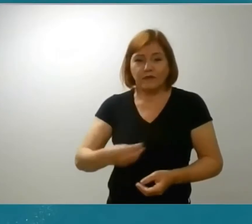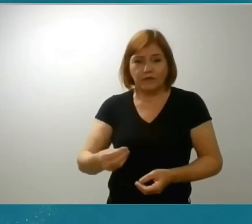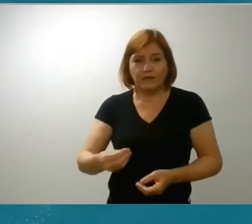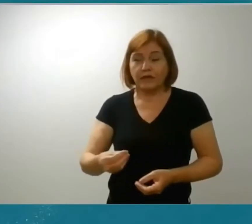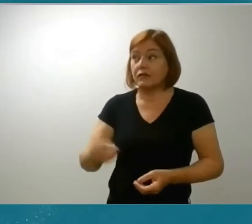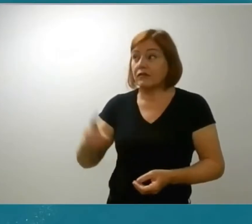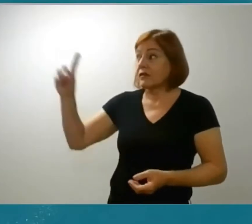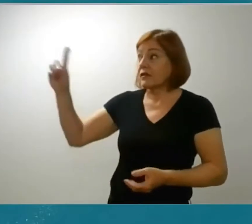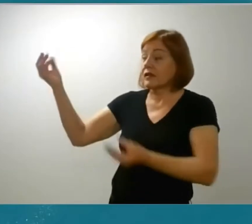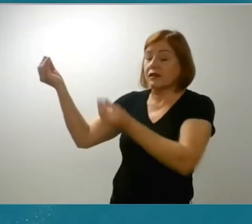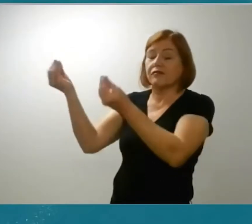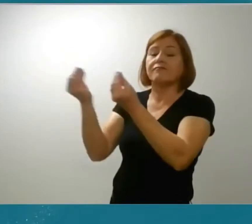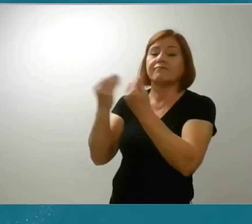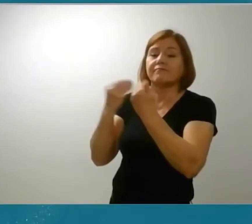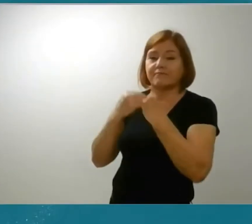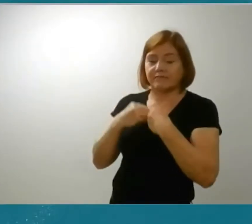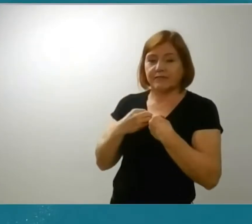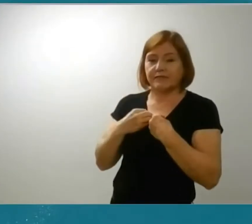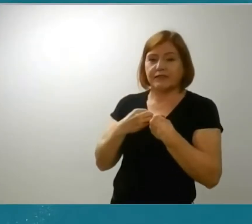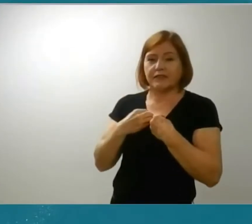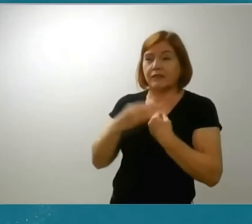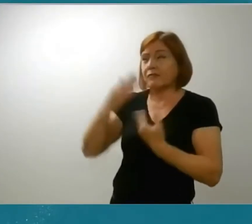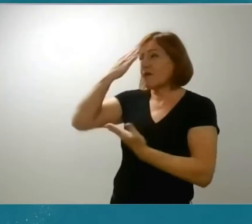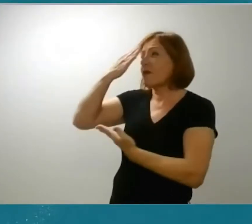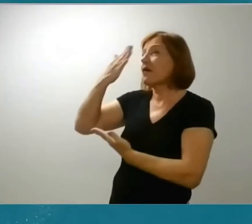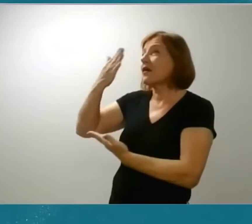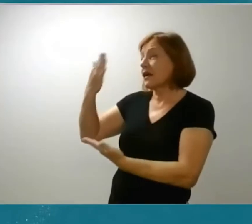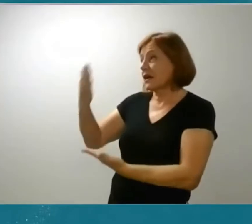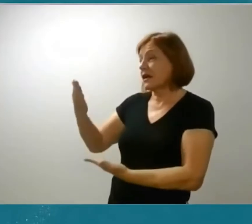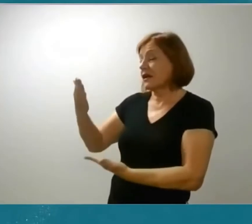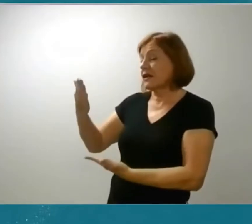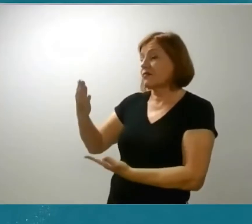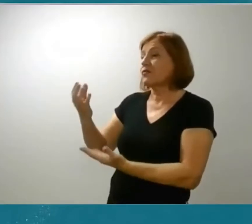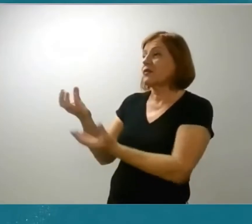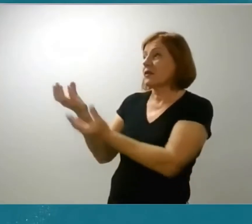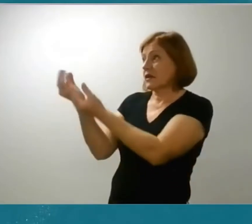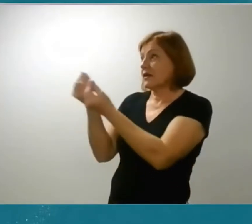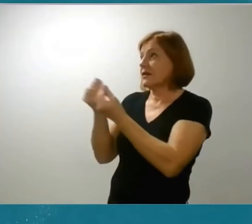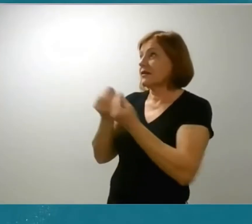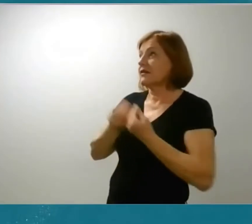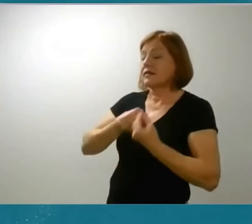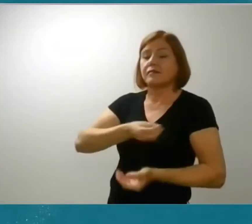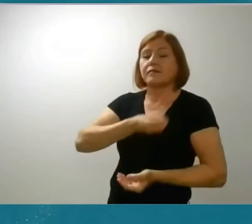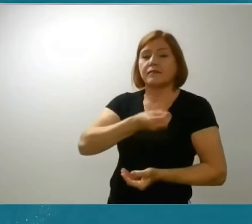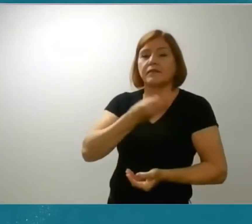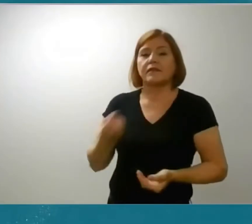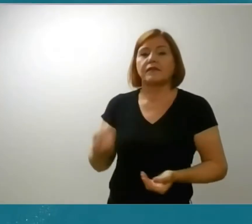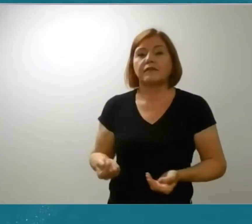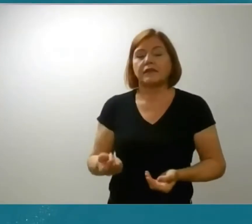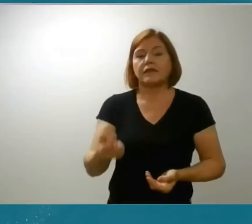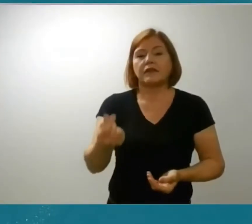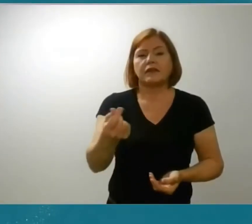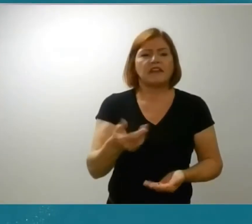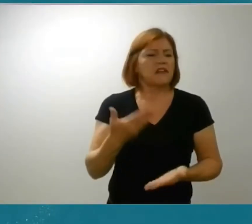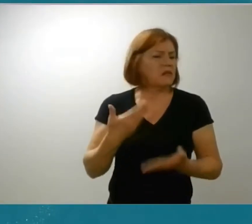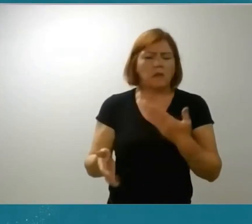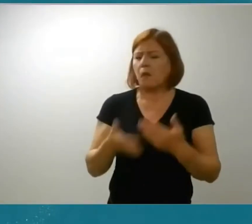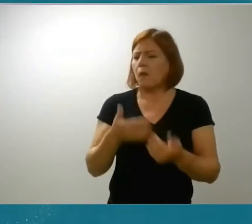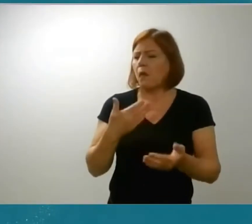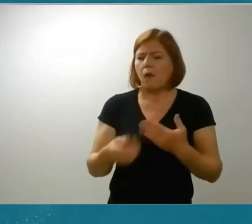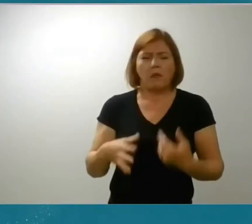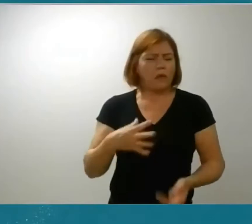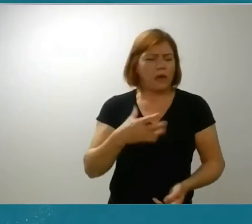vida dessas pessoas, irmãos, a vida começa a entrar nos eixos. A ordem começa a imperar na vida das